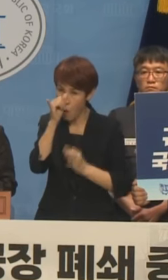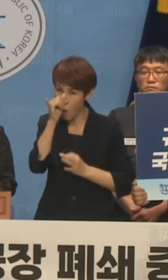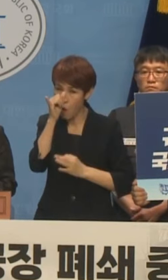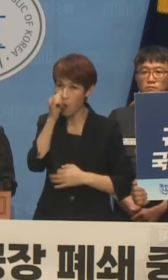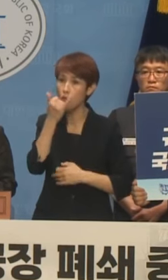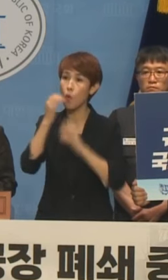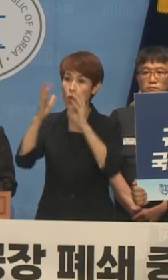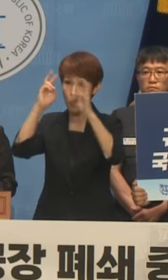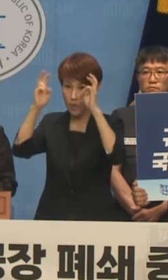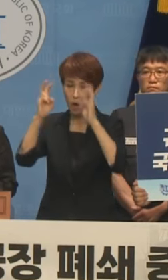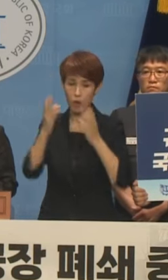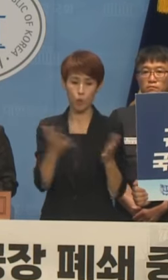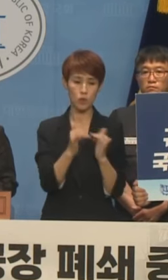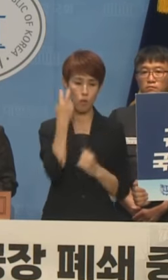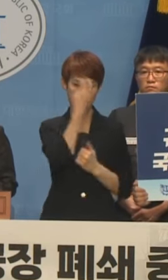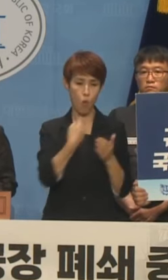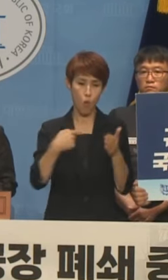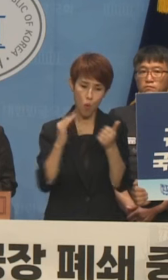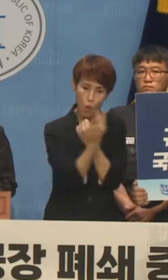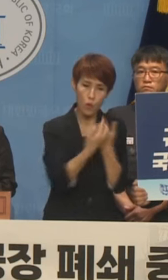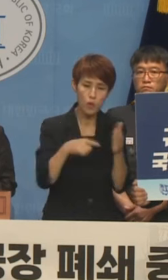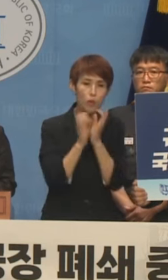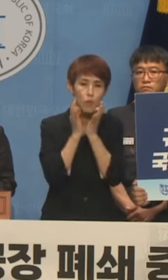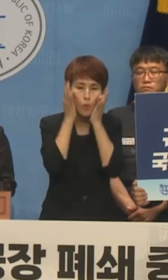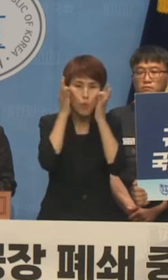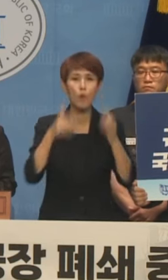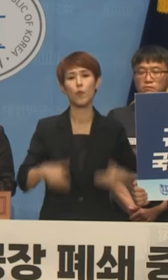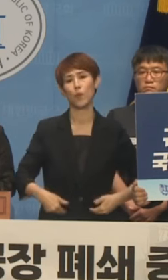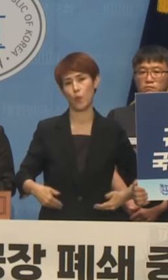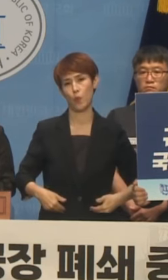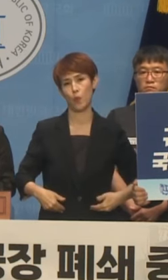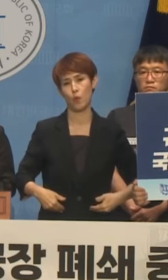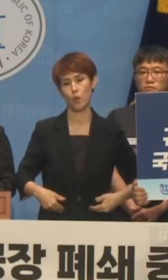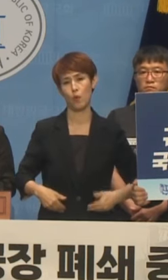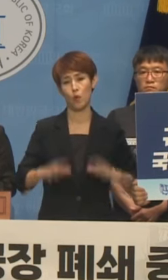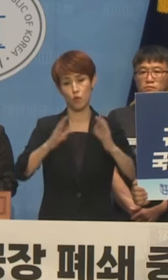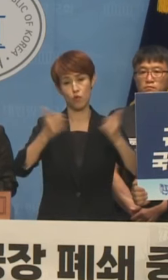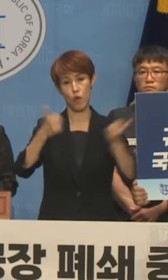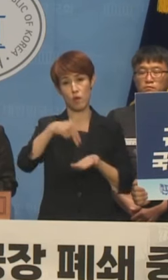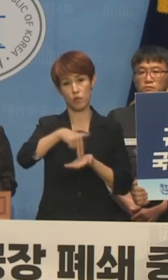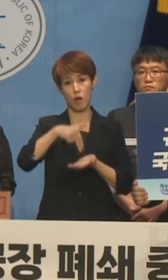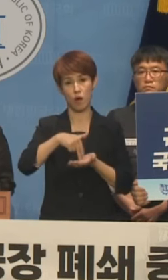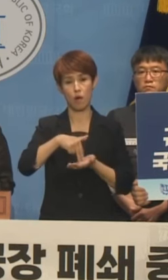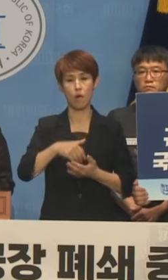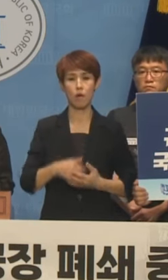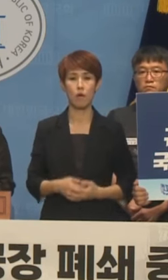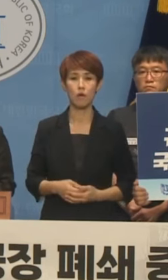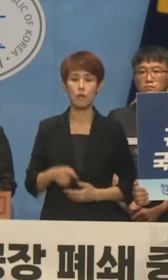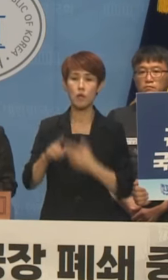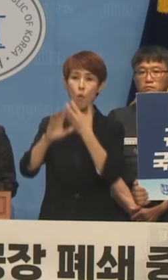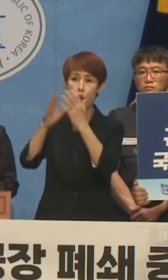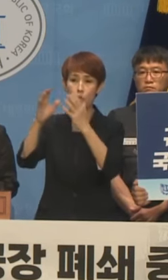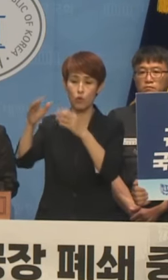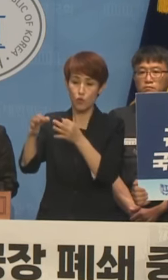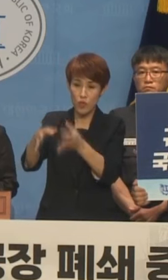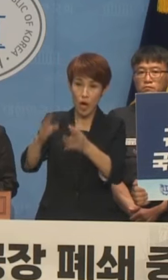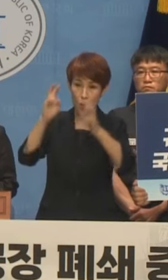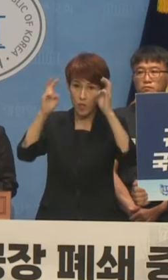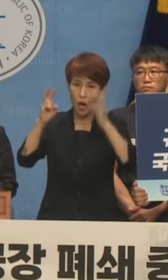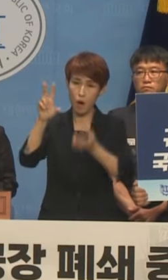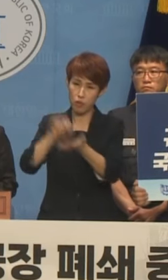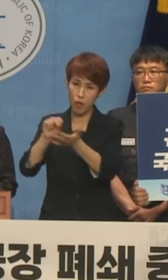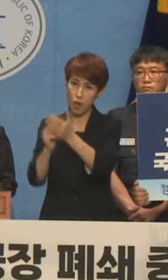노동자 보호를 위한 노력을 반드시 해야 합니다. 이미 국회에서는 외투기업의 부작용을 막기 위한 다양한